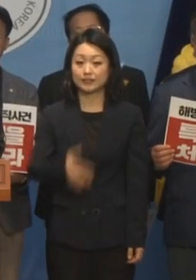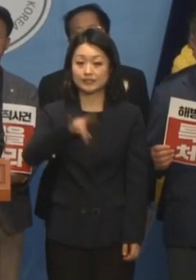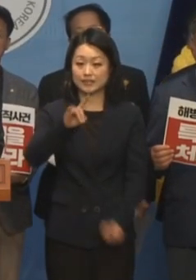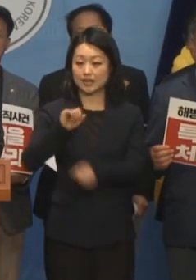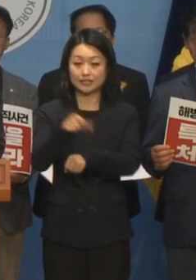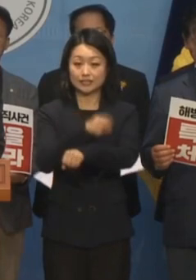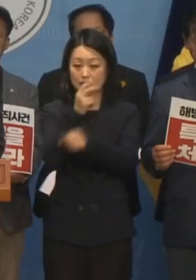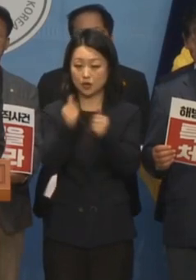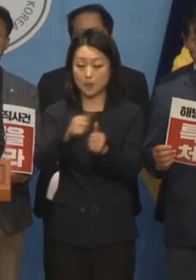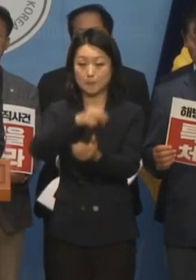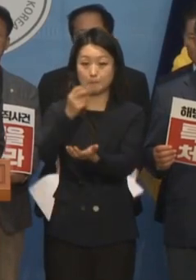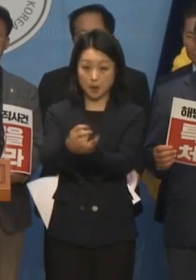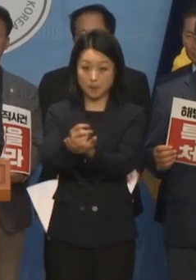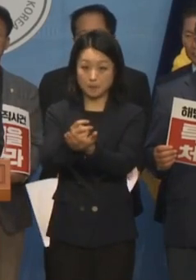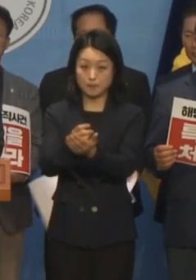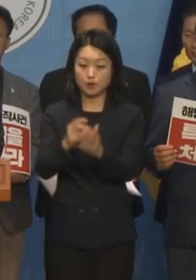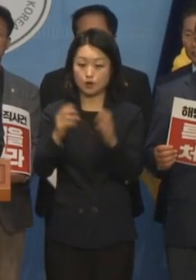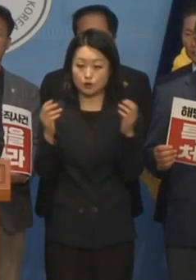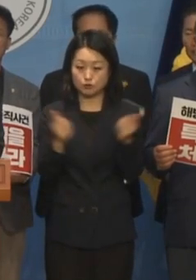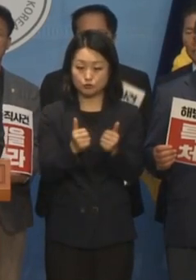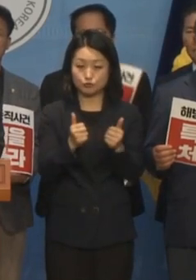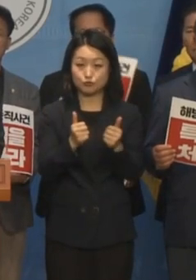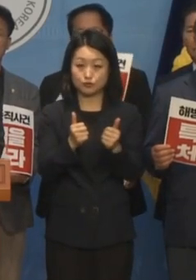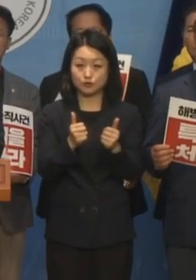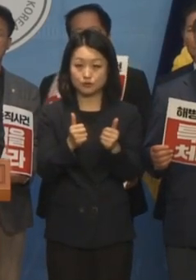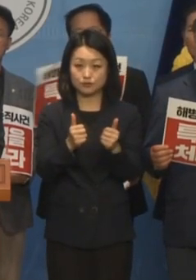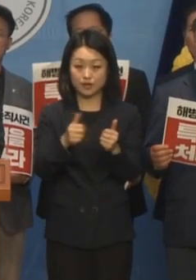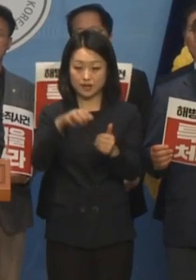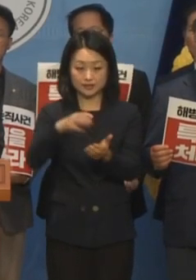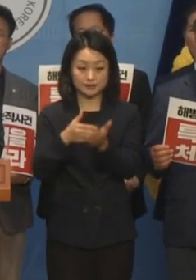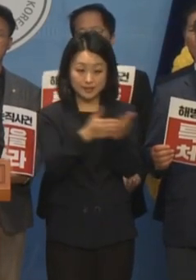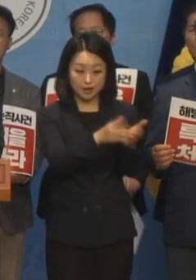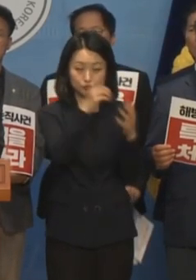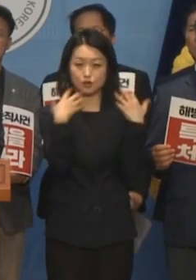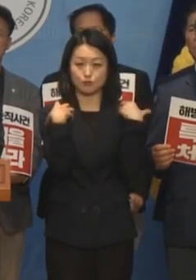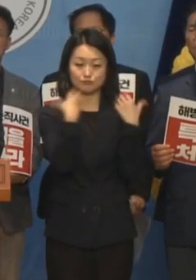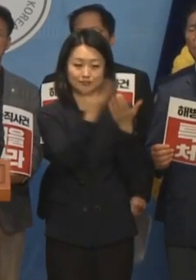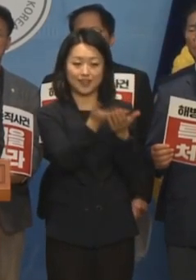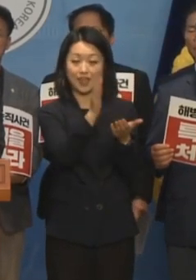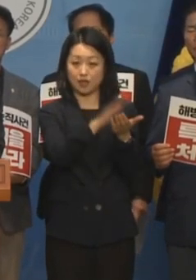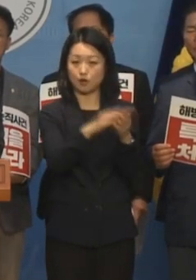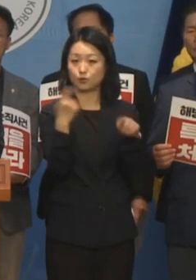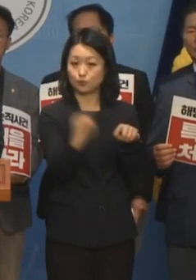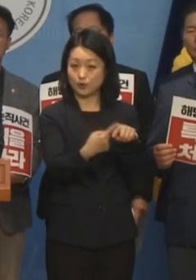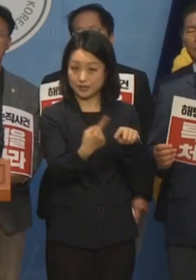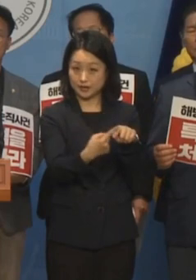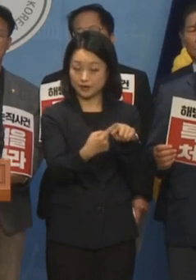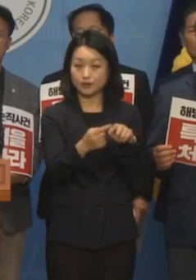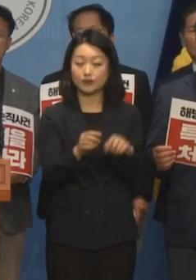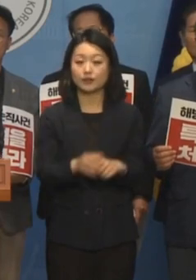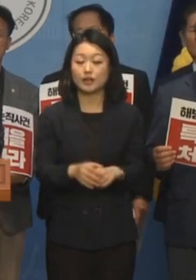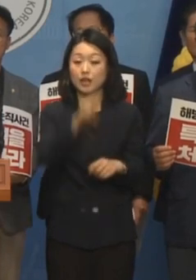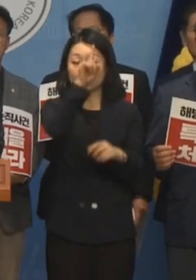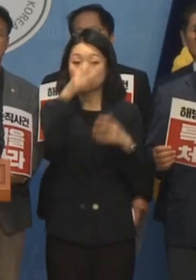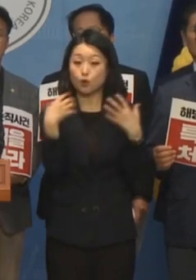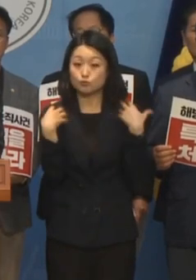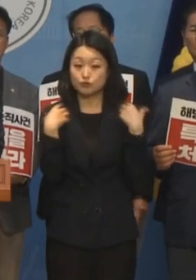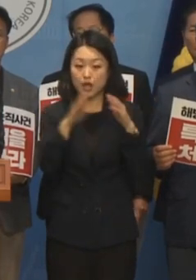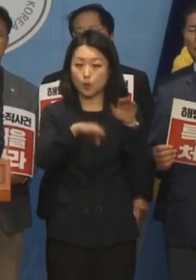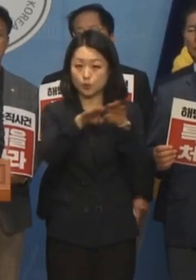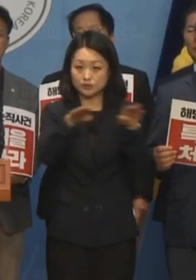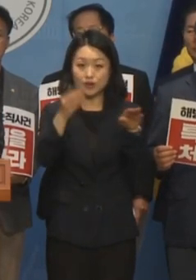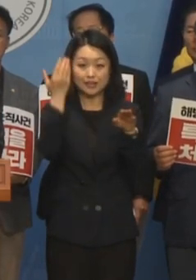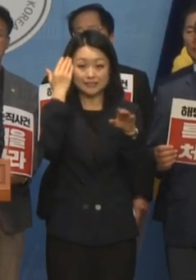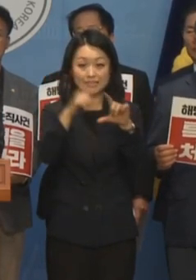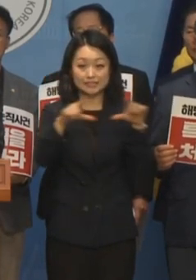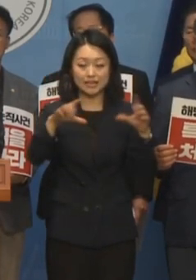최상병 특검법은 국정 쇄신의 시금석입니다. 무신분립이라는 말처럼 정부가 공정하고